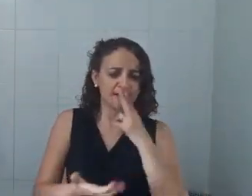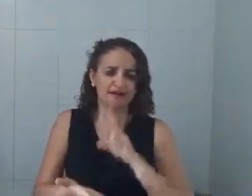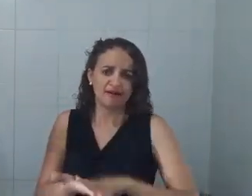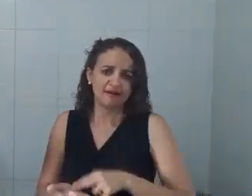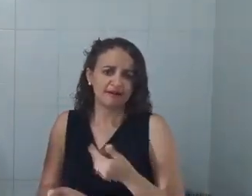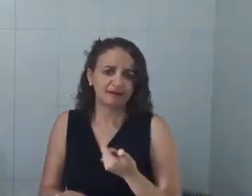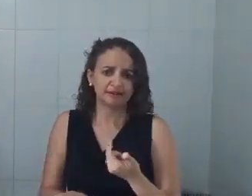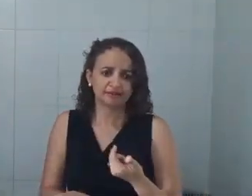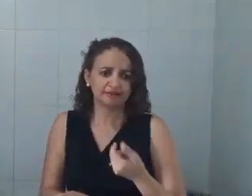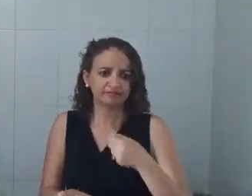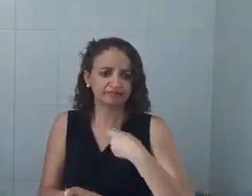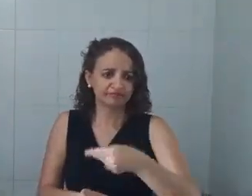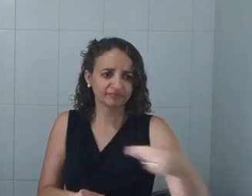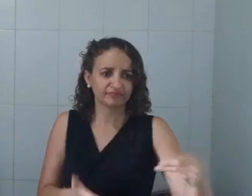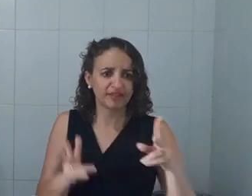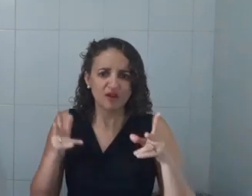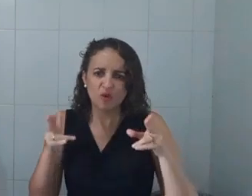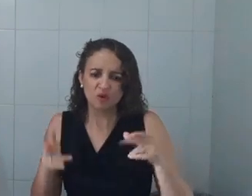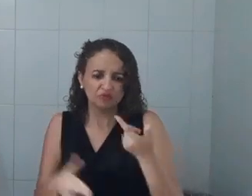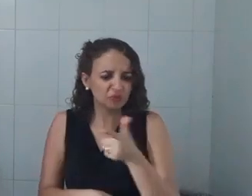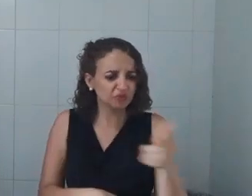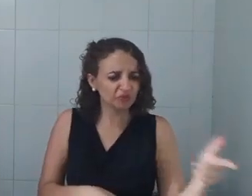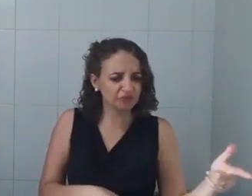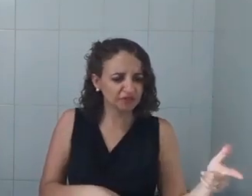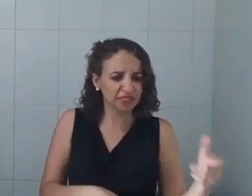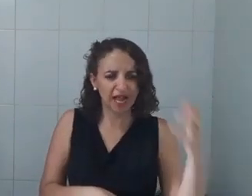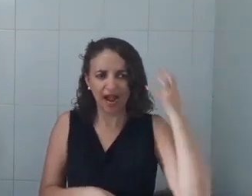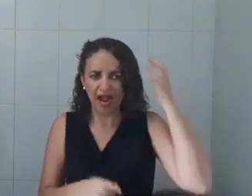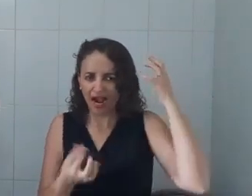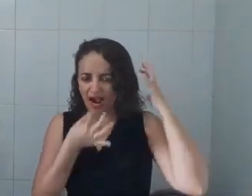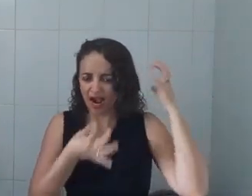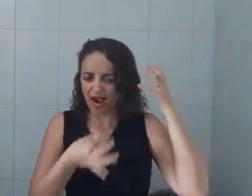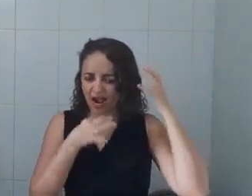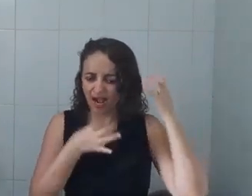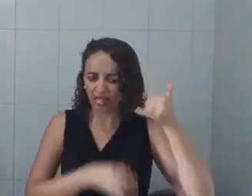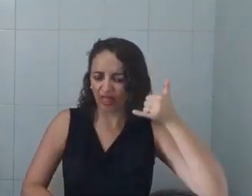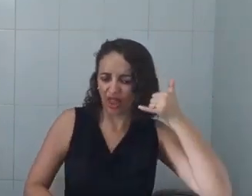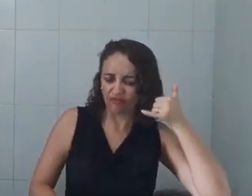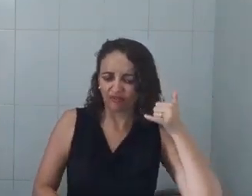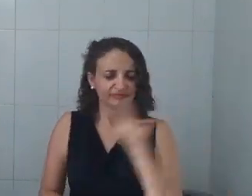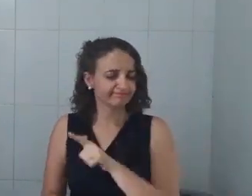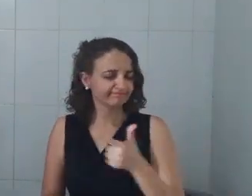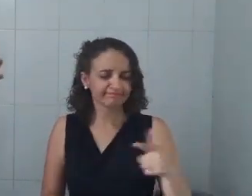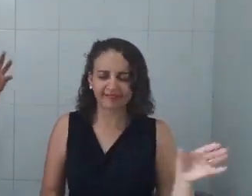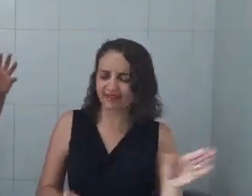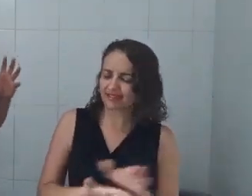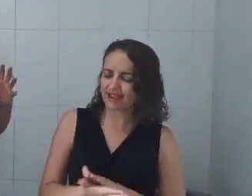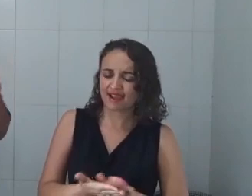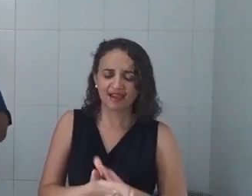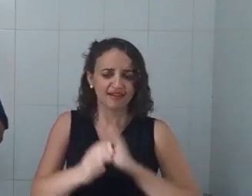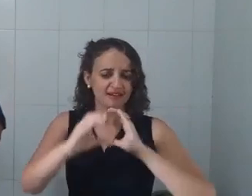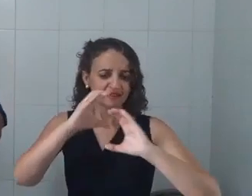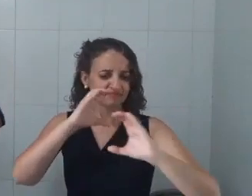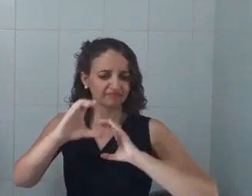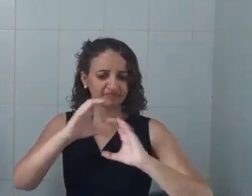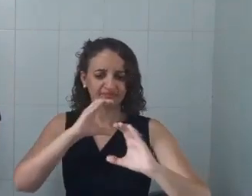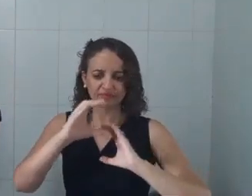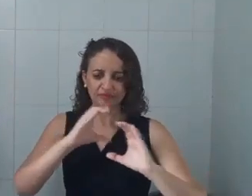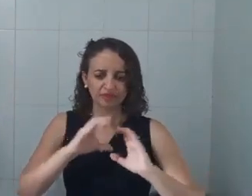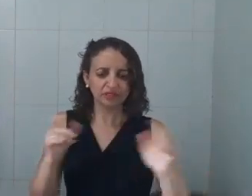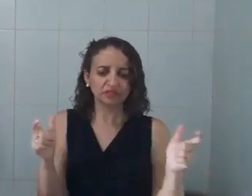não tinha televisão, numa época que não tinha rádio, numa época que não tinha telefone, numa época em que os meios de comunicações